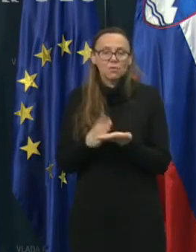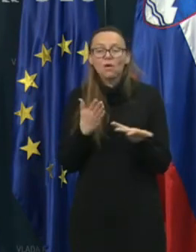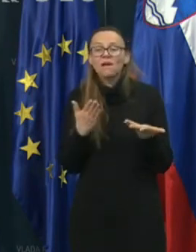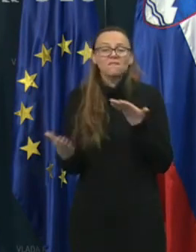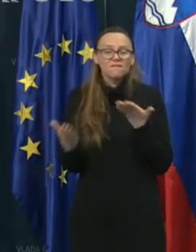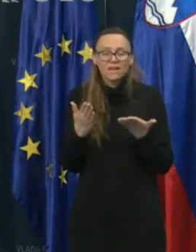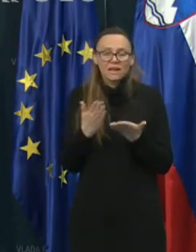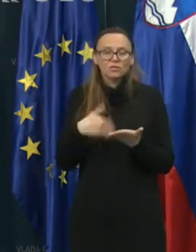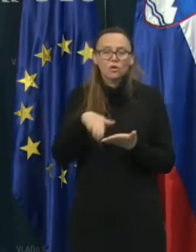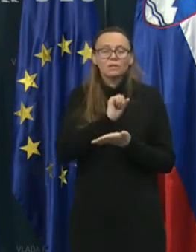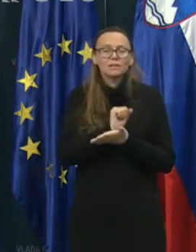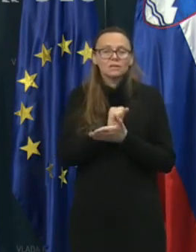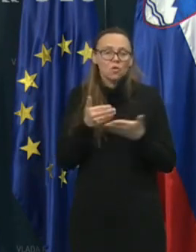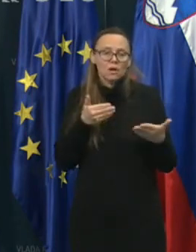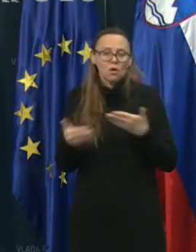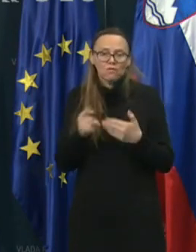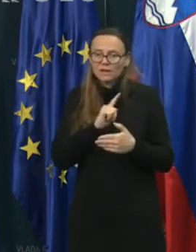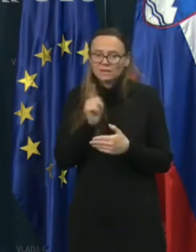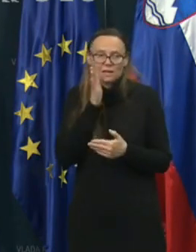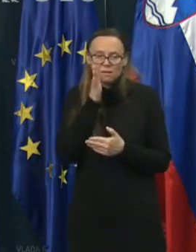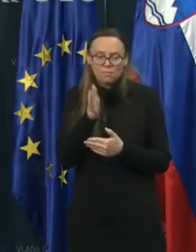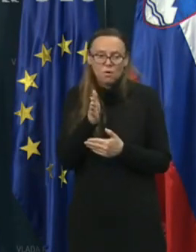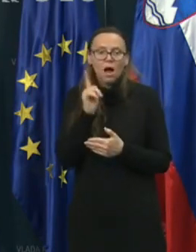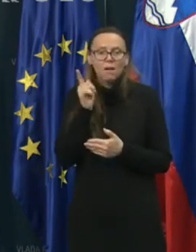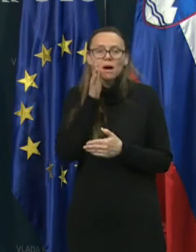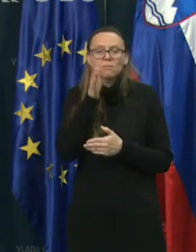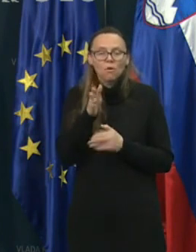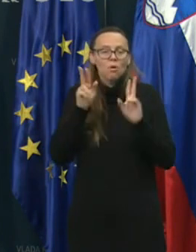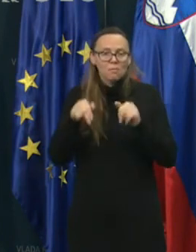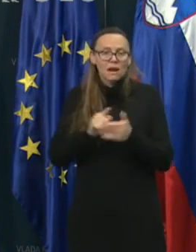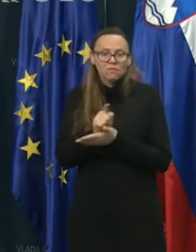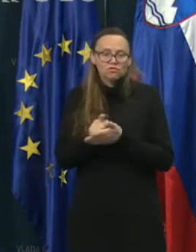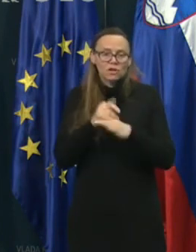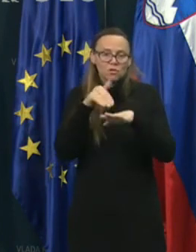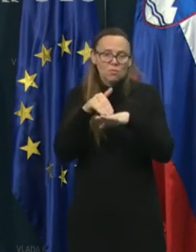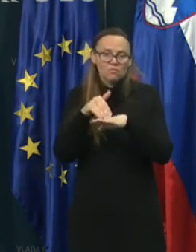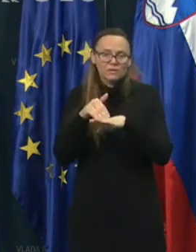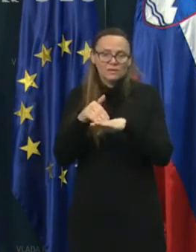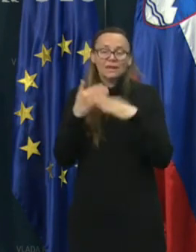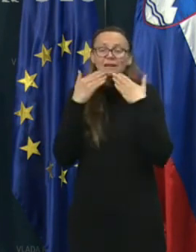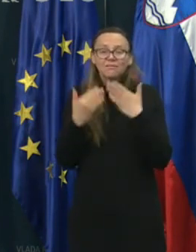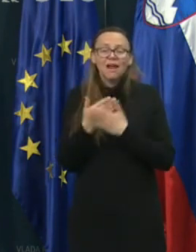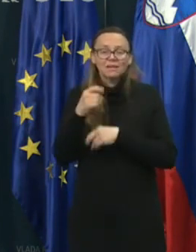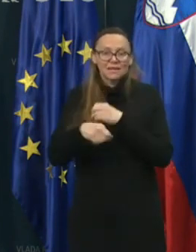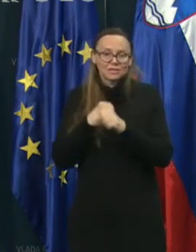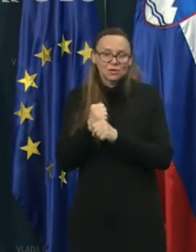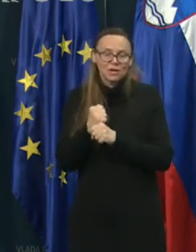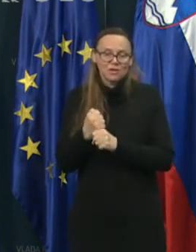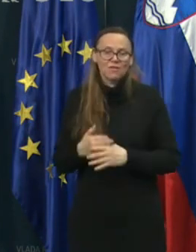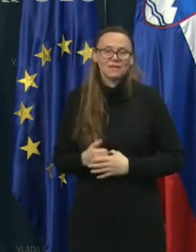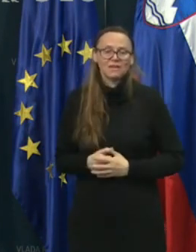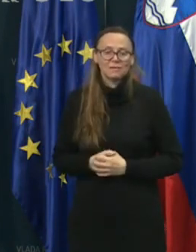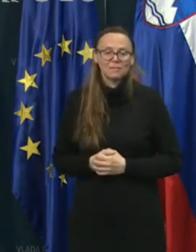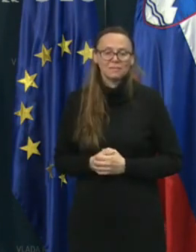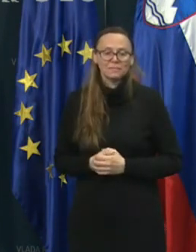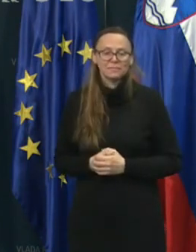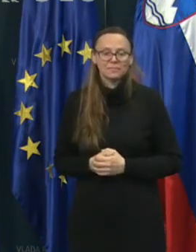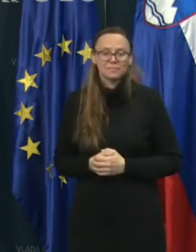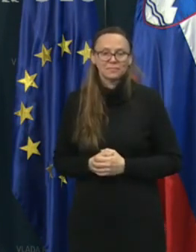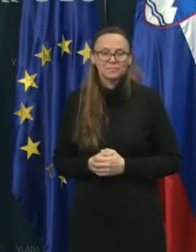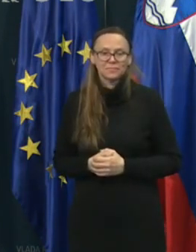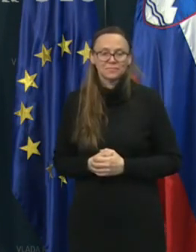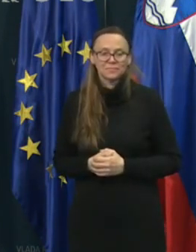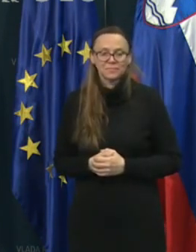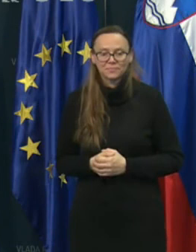verjetno naše tiskovne konference ne bo, ampak vas bomo pravočasno obvestili. In hvala za sodelovanje. Dobro